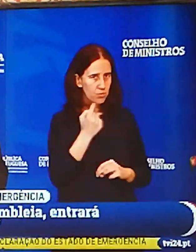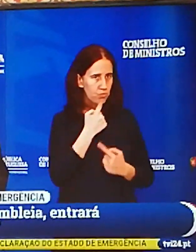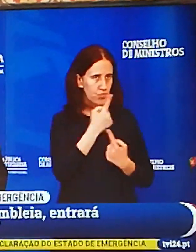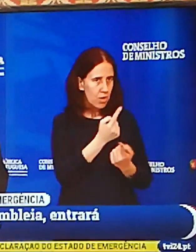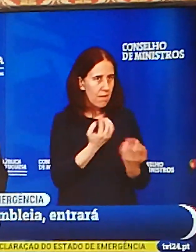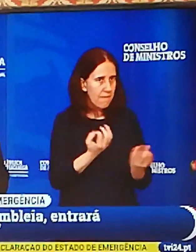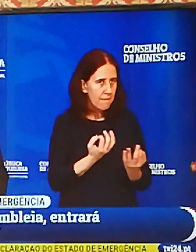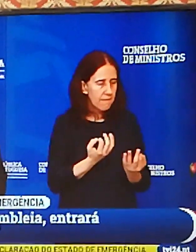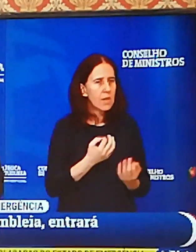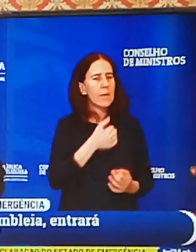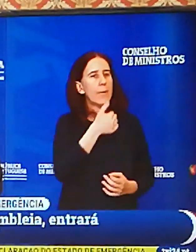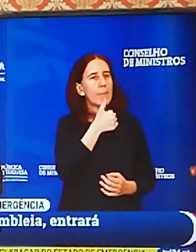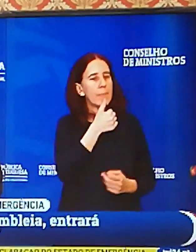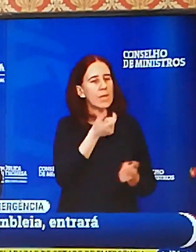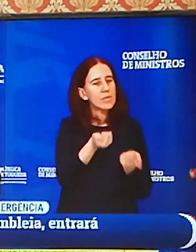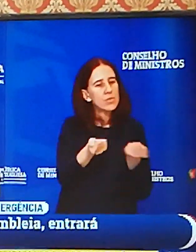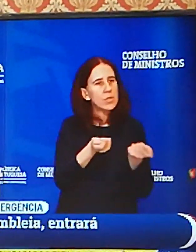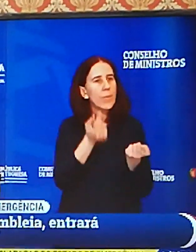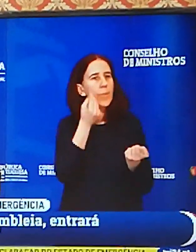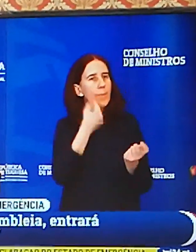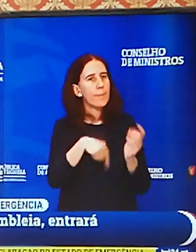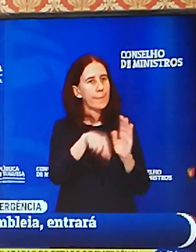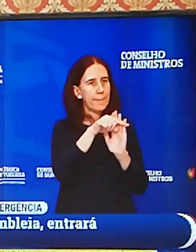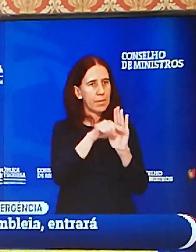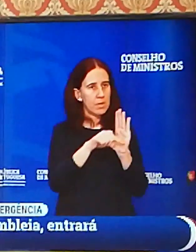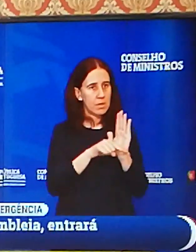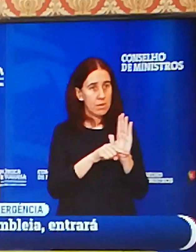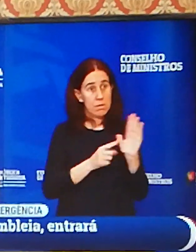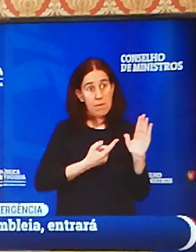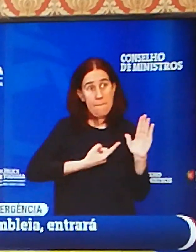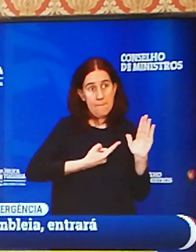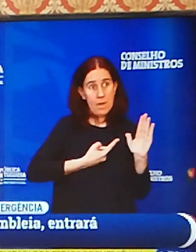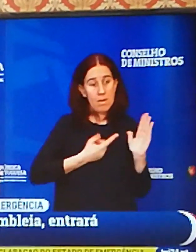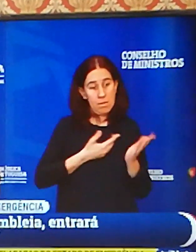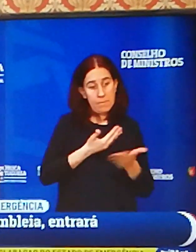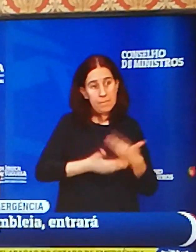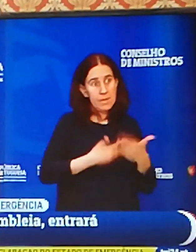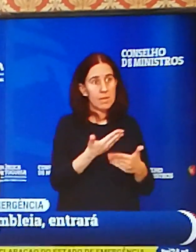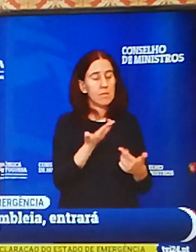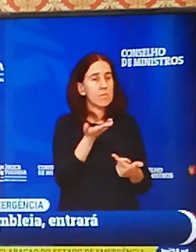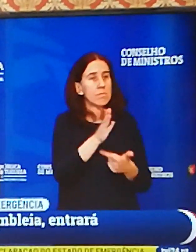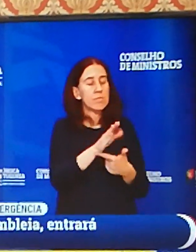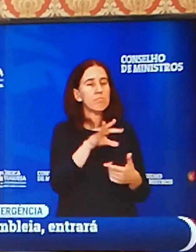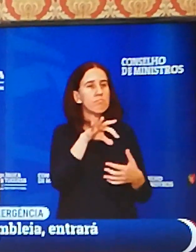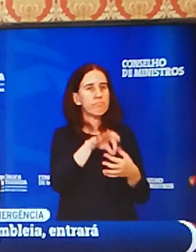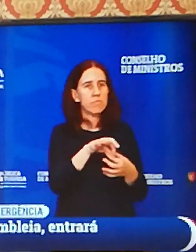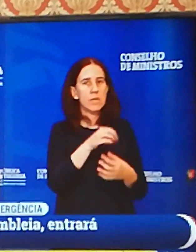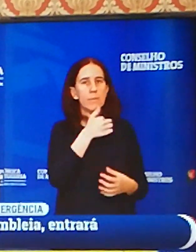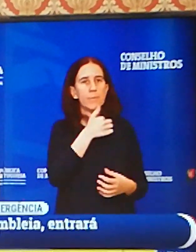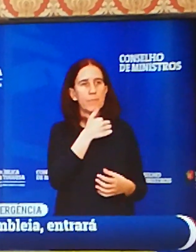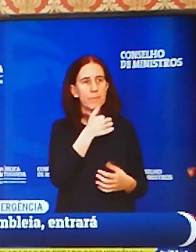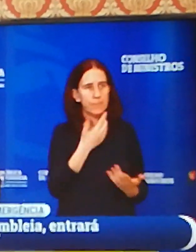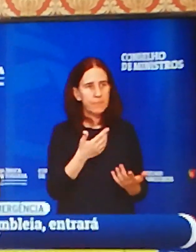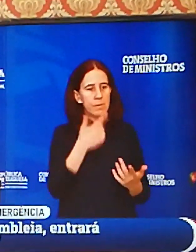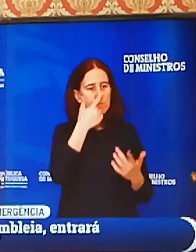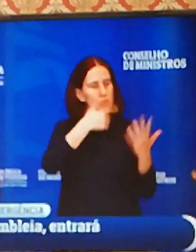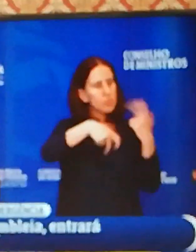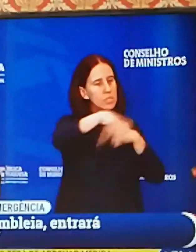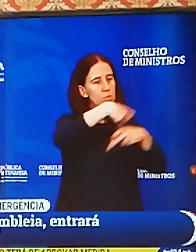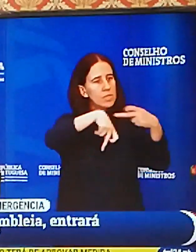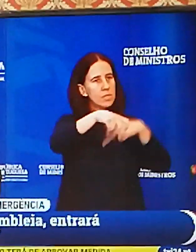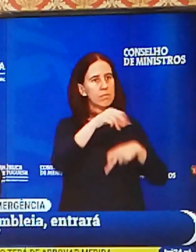é como é que fará a gestão das medidas que têm de ser implementadas, nomeadamente no que diz respeito à circulação de pessoas